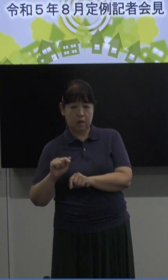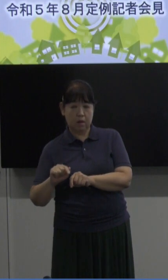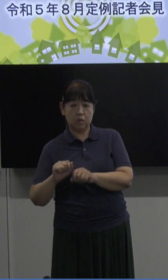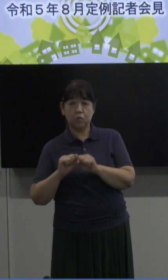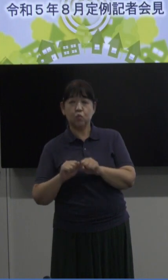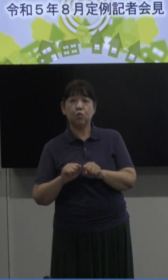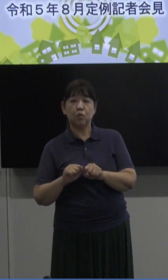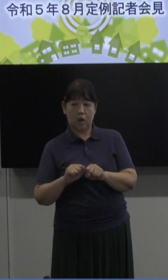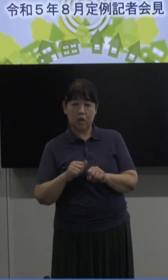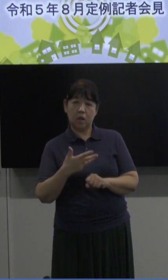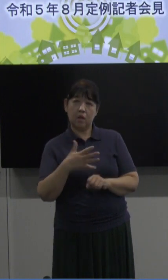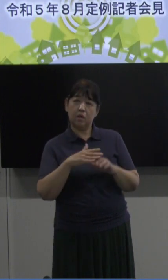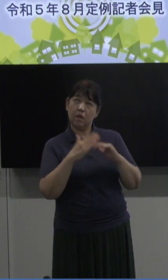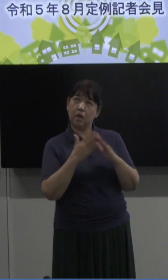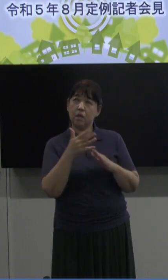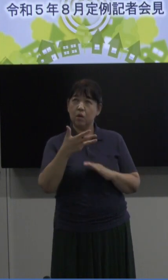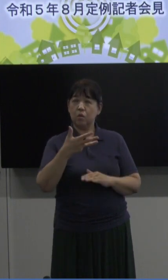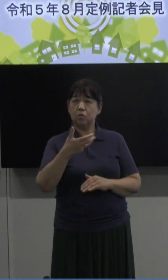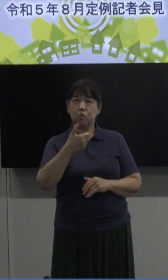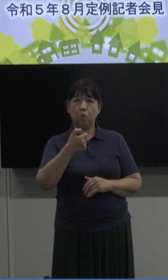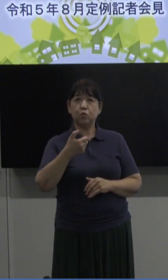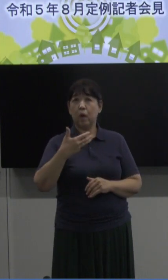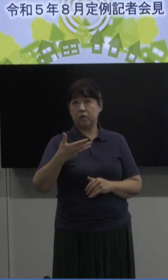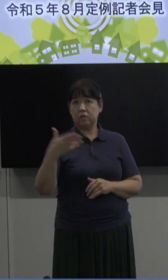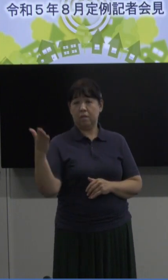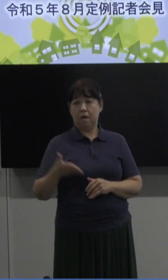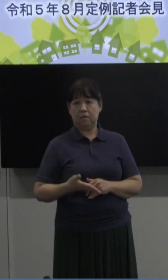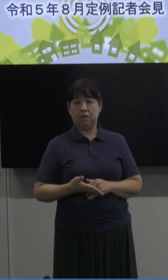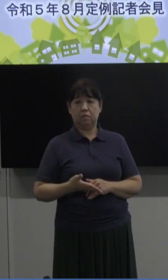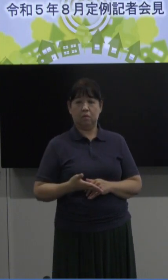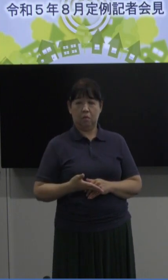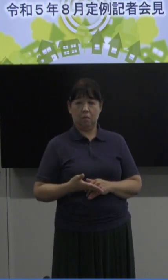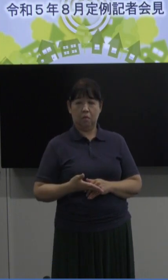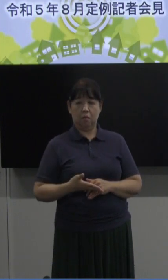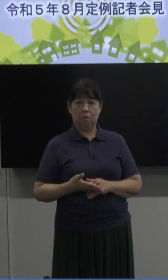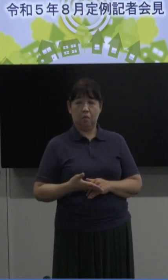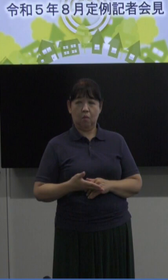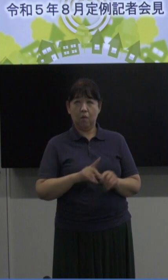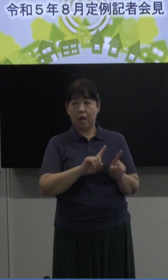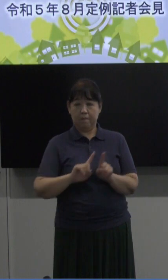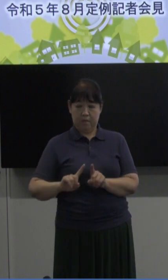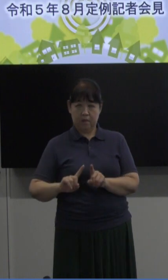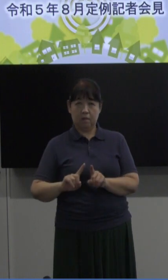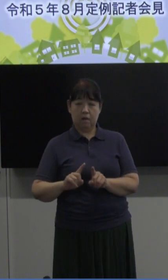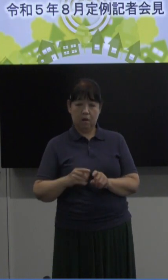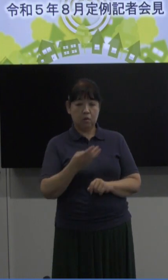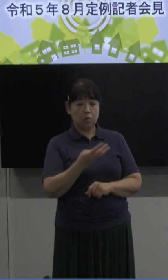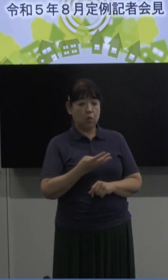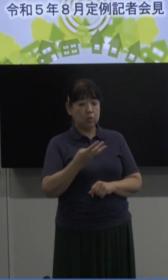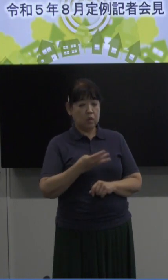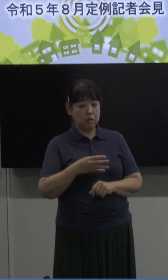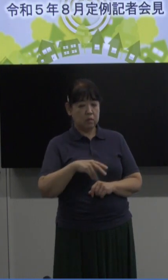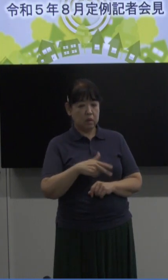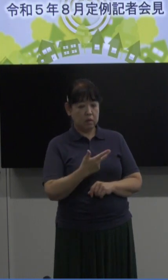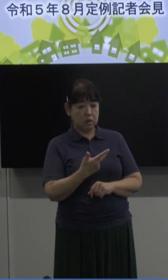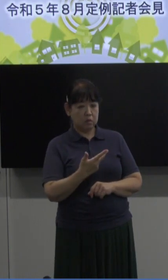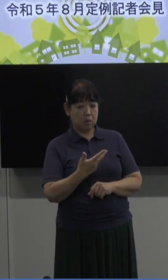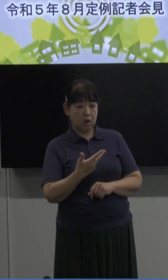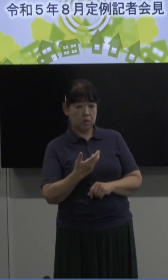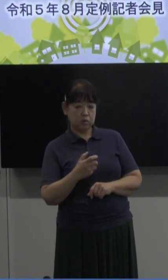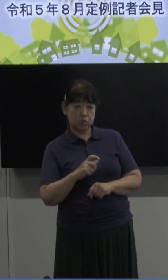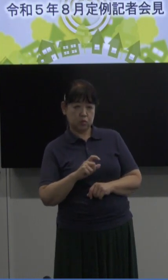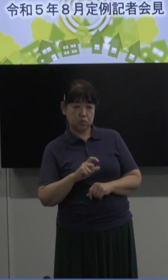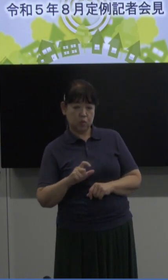させていただきまして、まず標準世帯におかれましては4780円等のですね、ほ